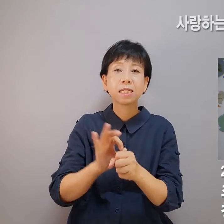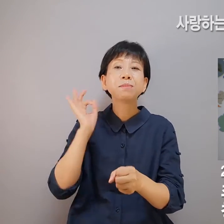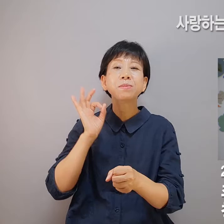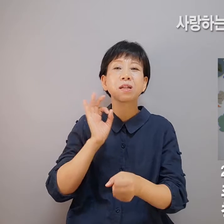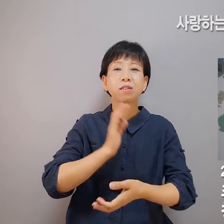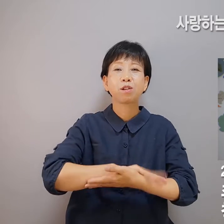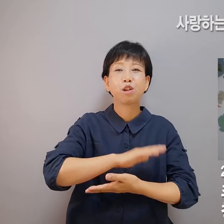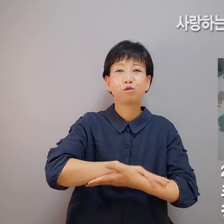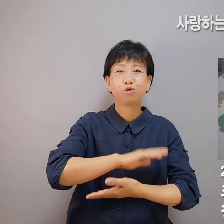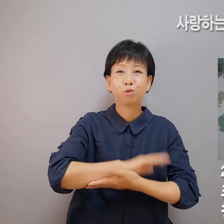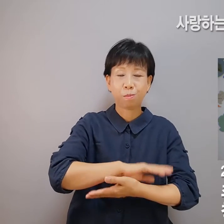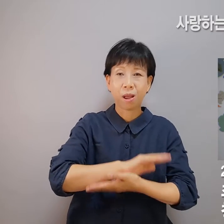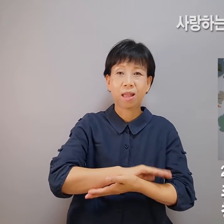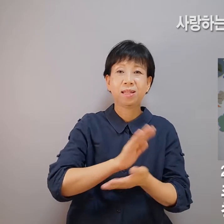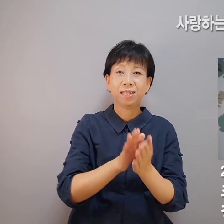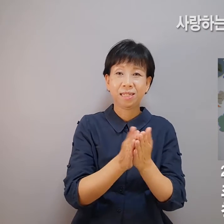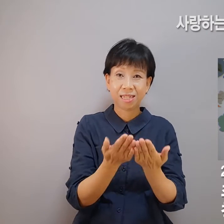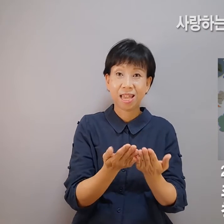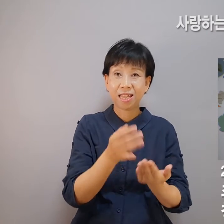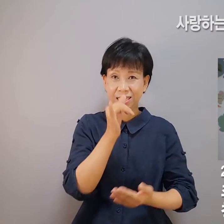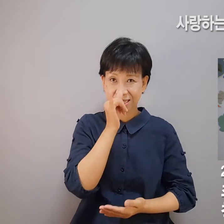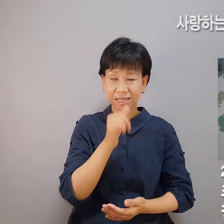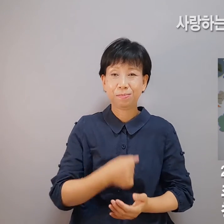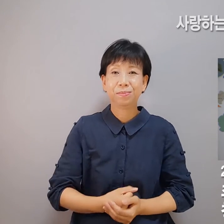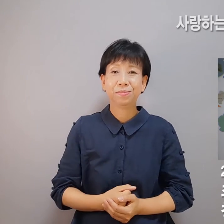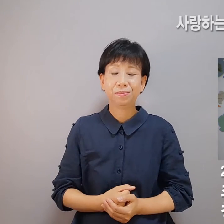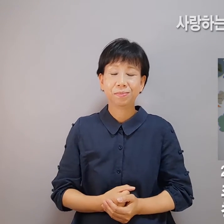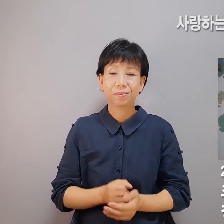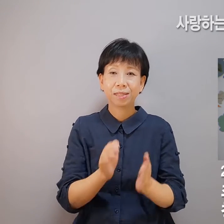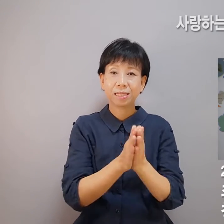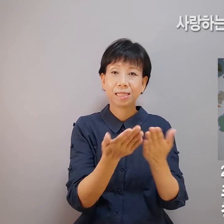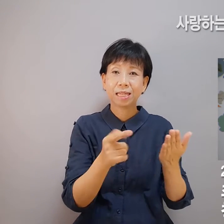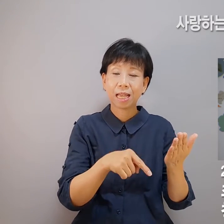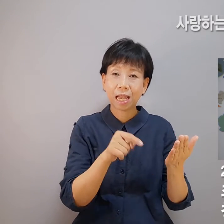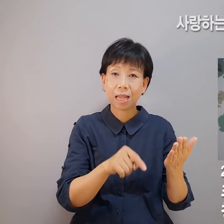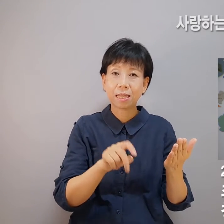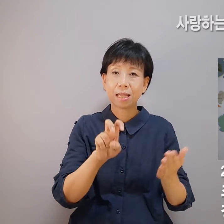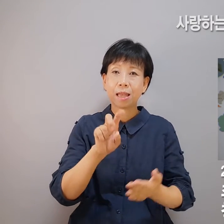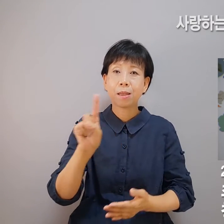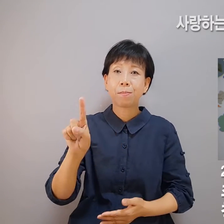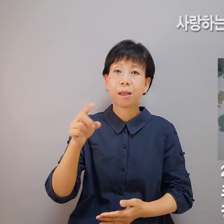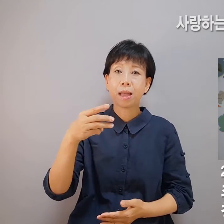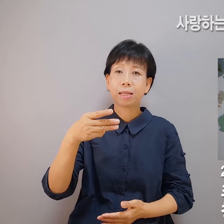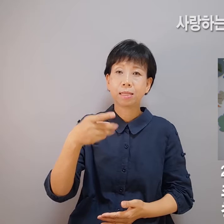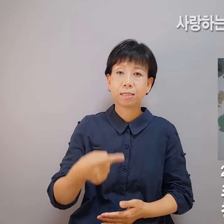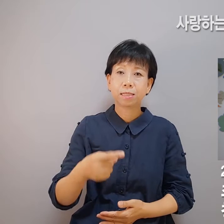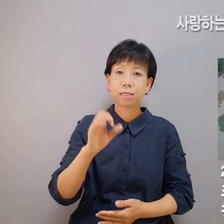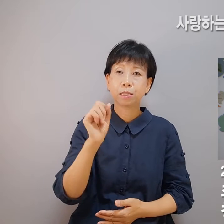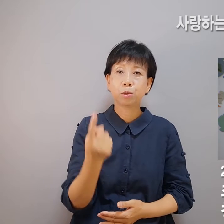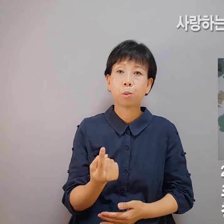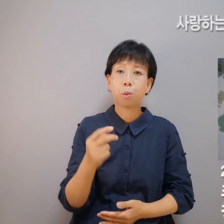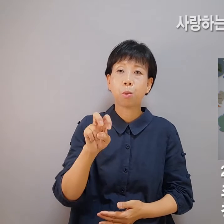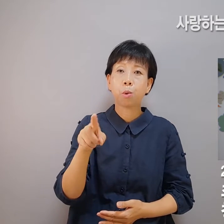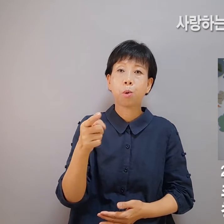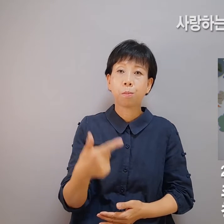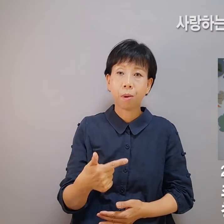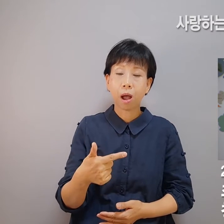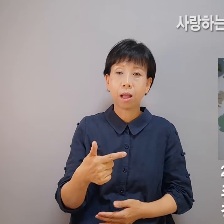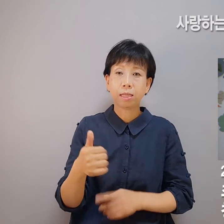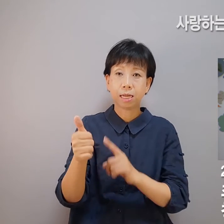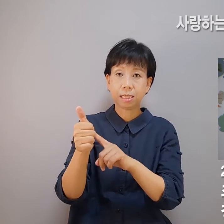오래된 책이긴 한데, 그 책에 마트 오먼이라는 사람이 나와요. 이 마트